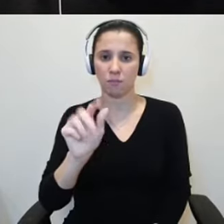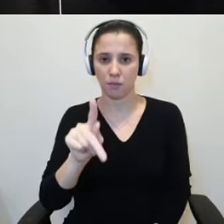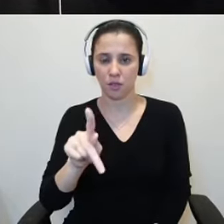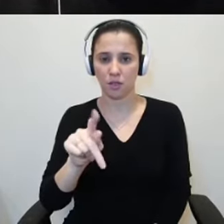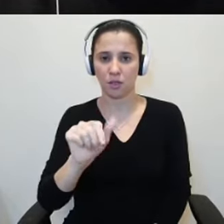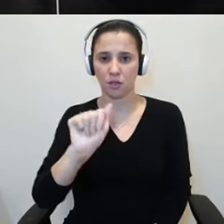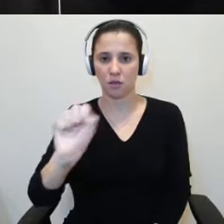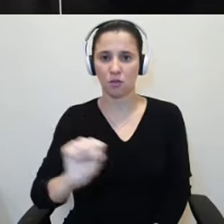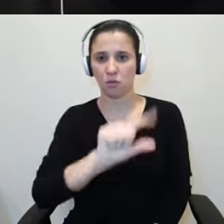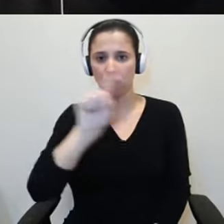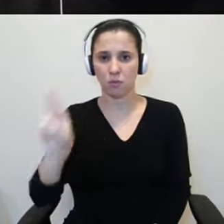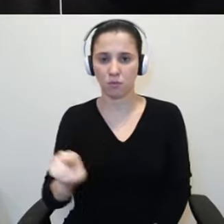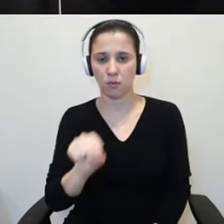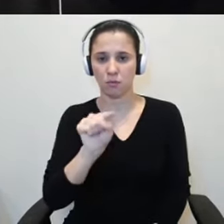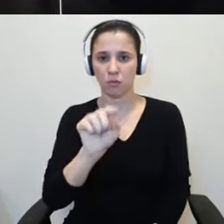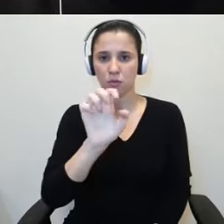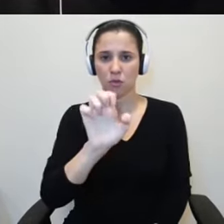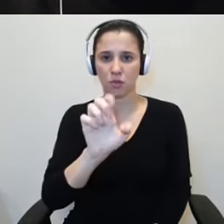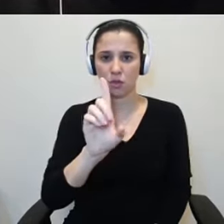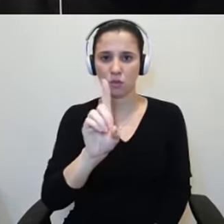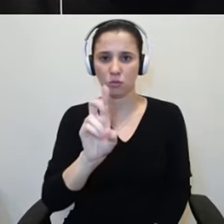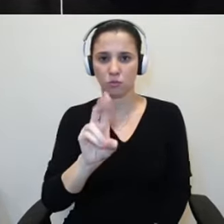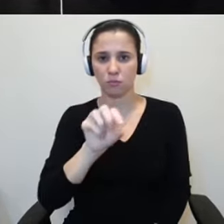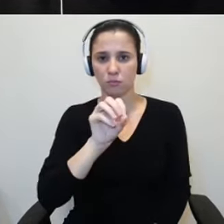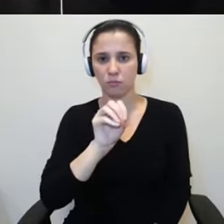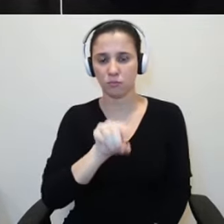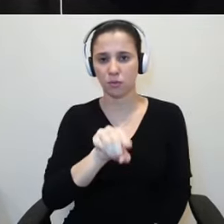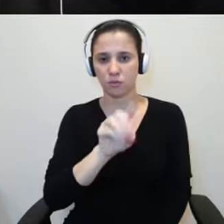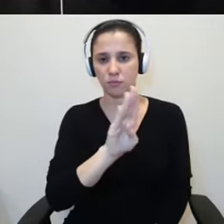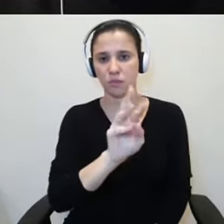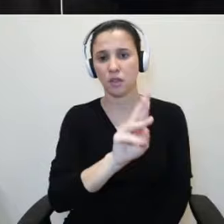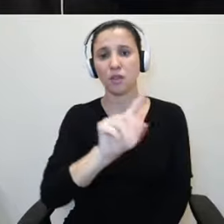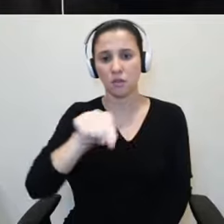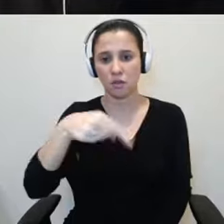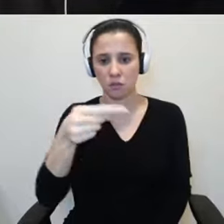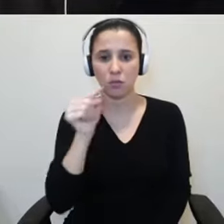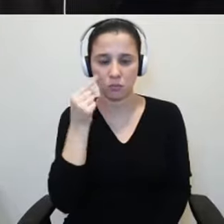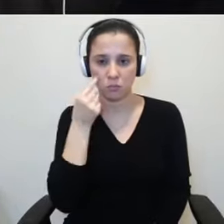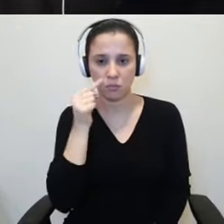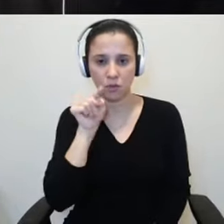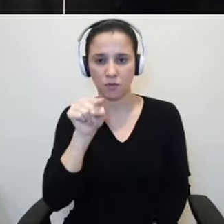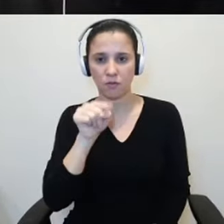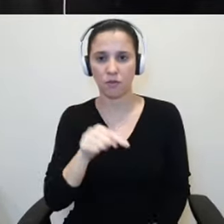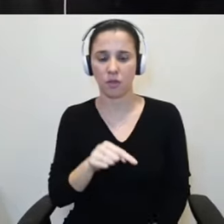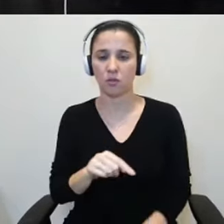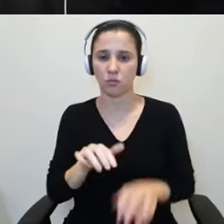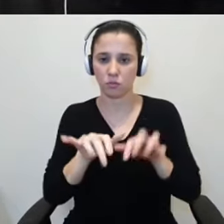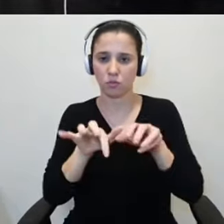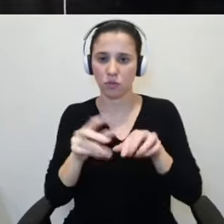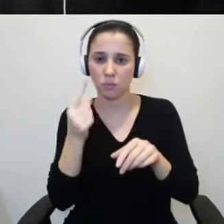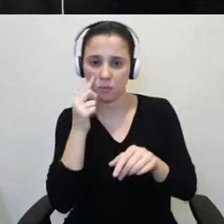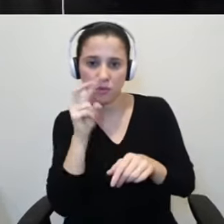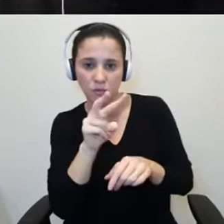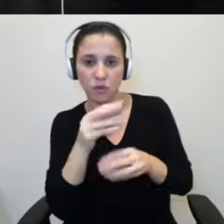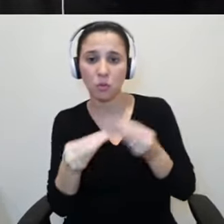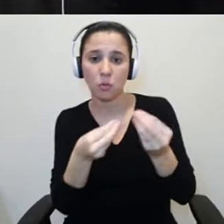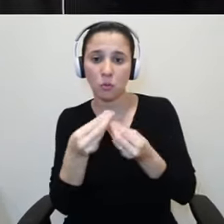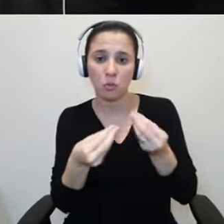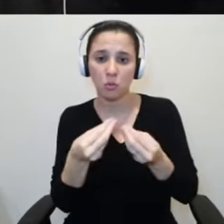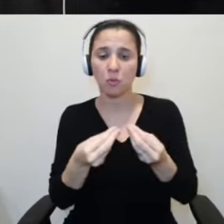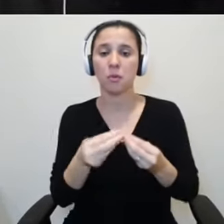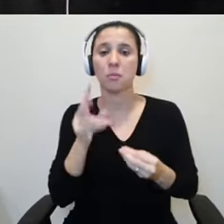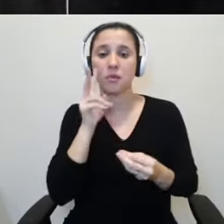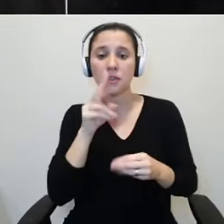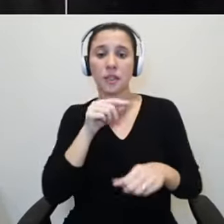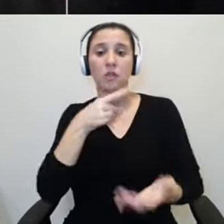drg.vtp@fsp.edu.br. Depois a gente coloca aqui no chat, né? Para vocês terem acesso, e mandarem para vocês agendarem um dia e